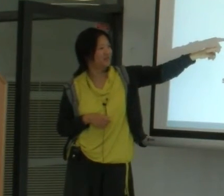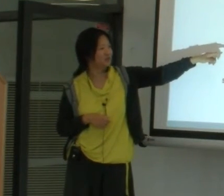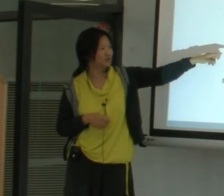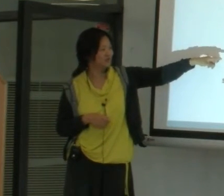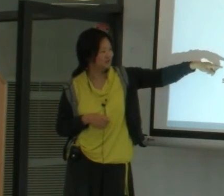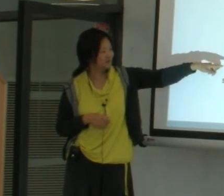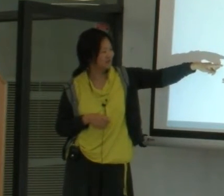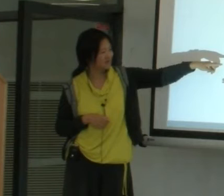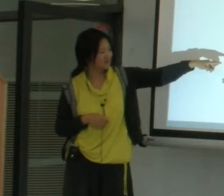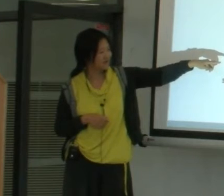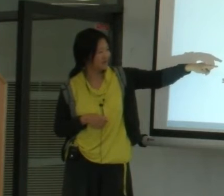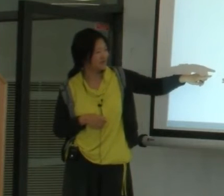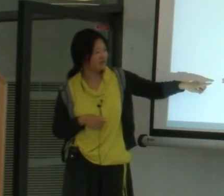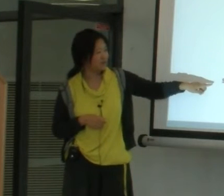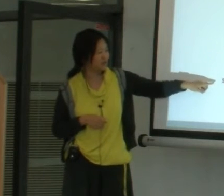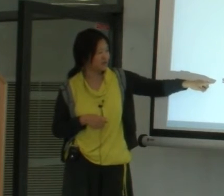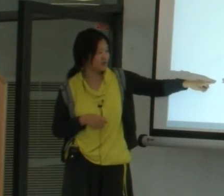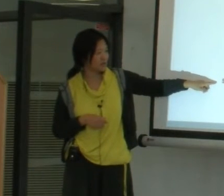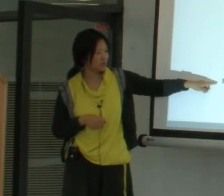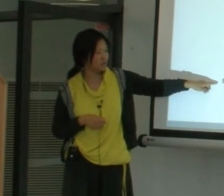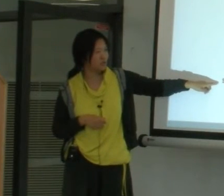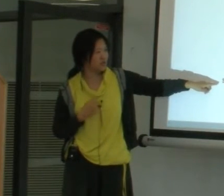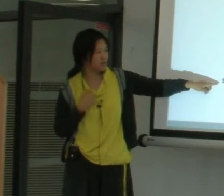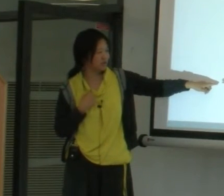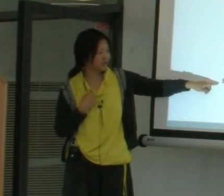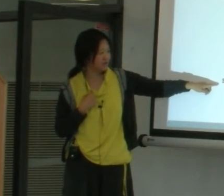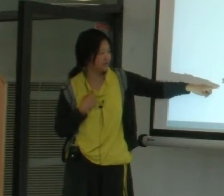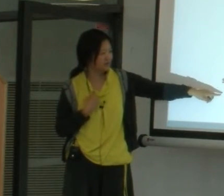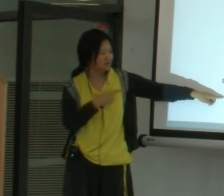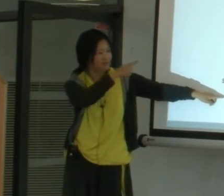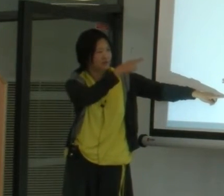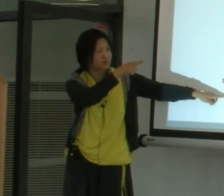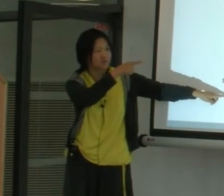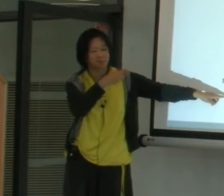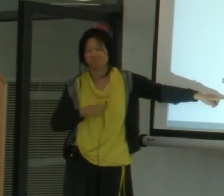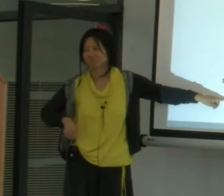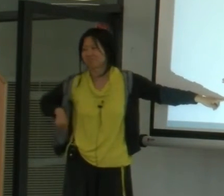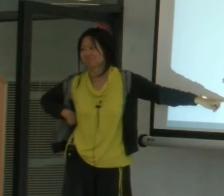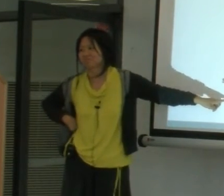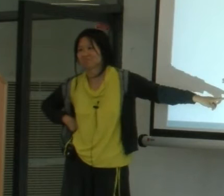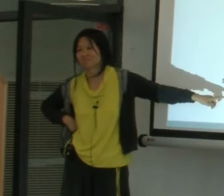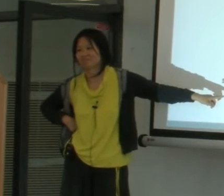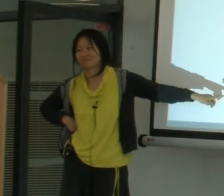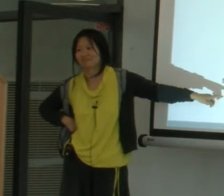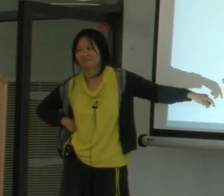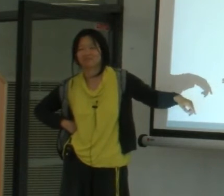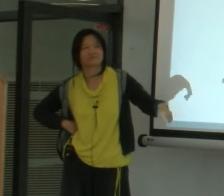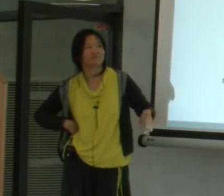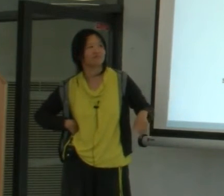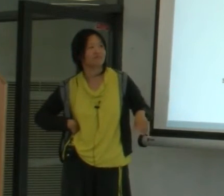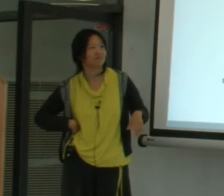Il y a un tweet. Et donc là, il y a mon contact et le sien.